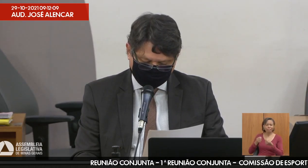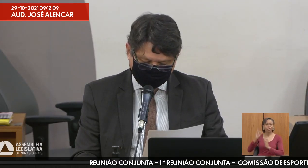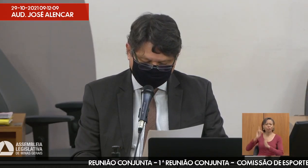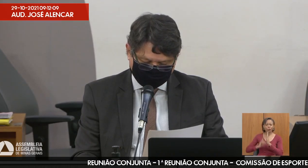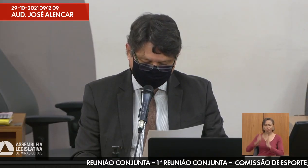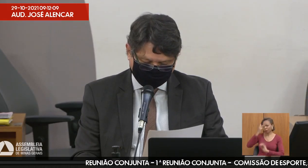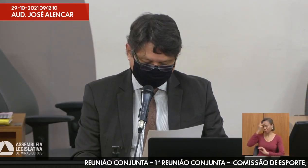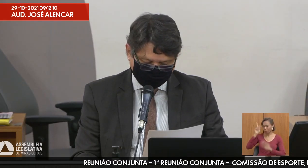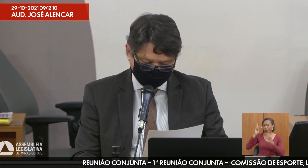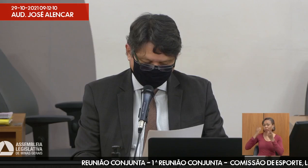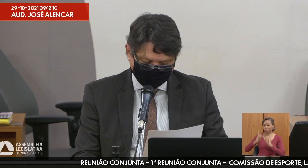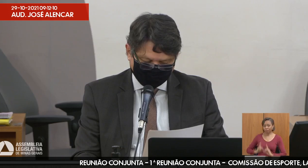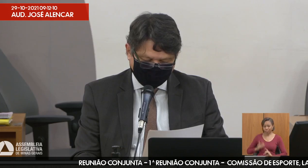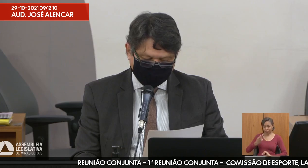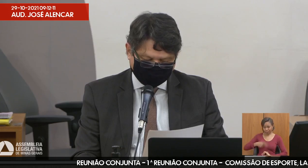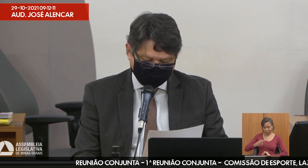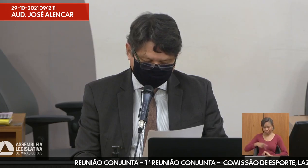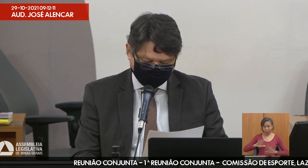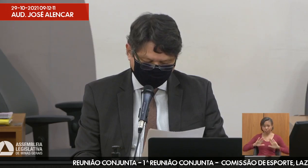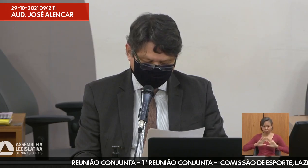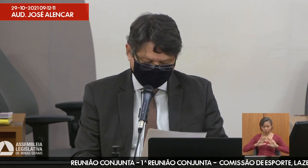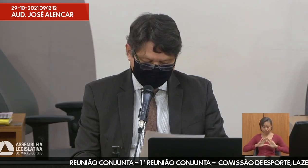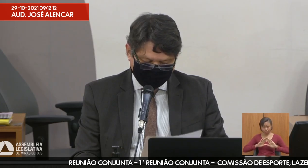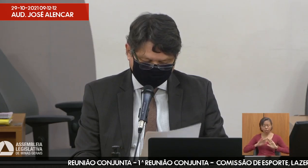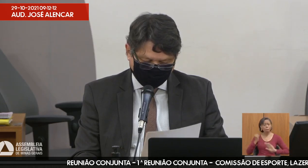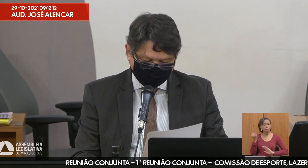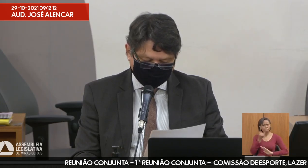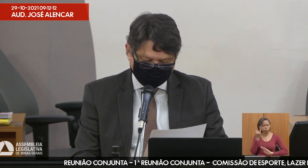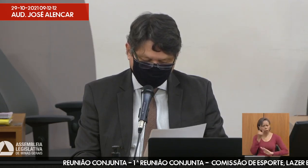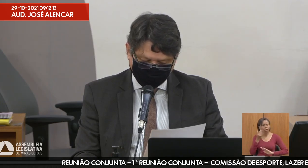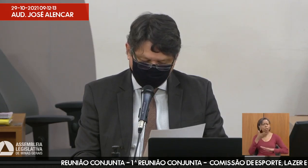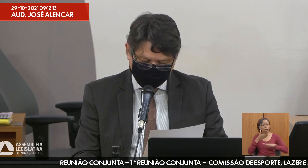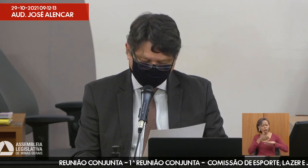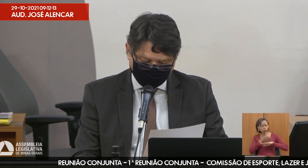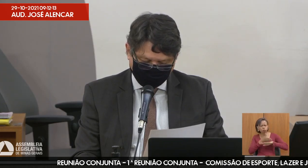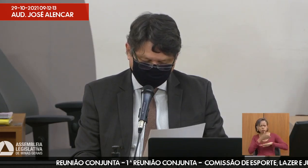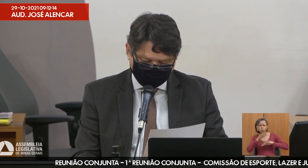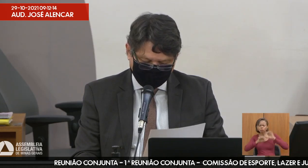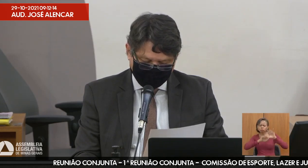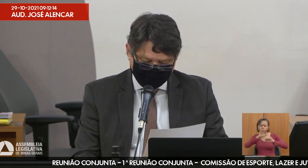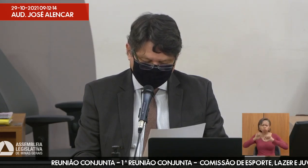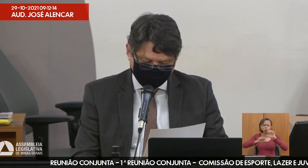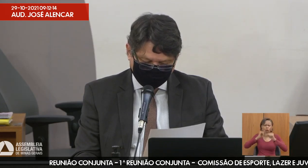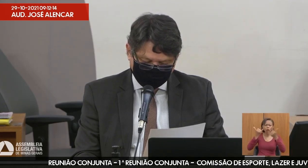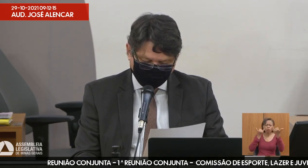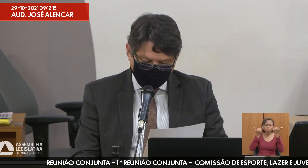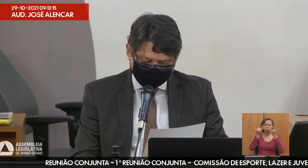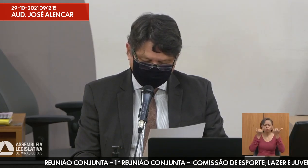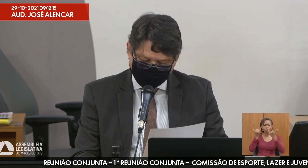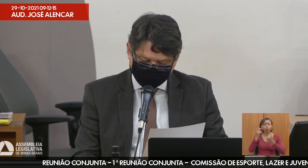desta Casa ter acesso a todas as informações que vocês vão passar para